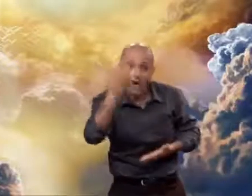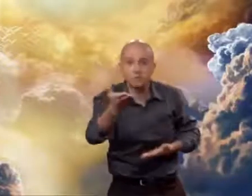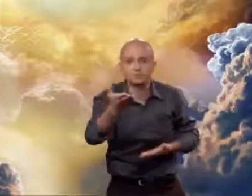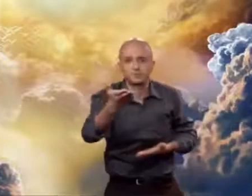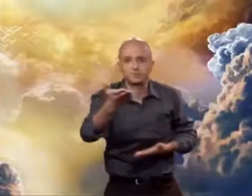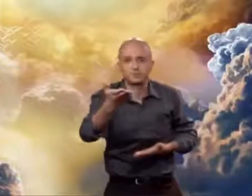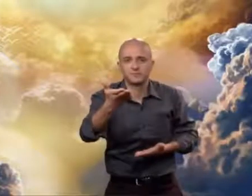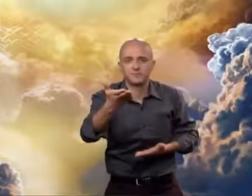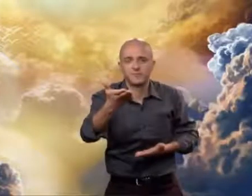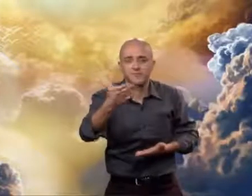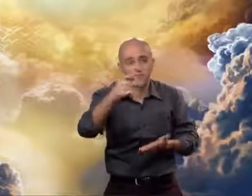que eles fingem realizar.